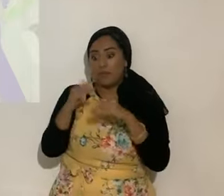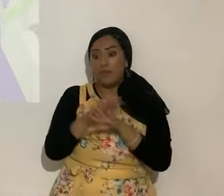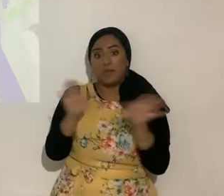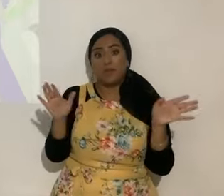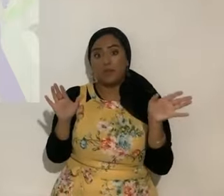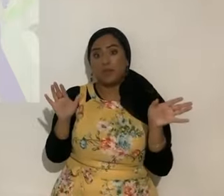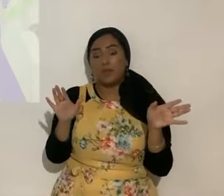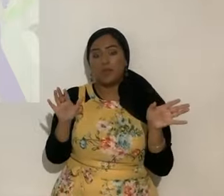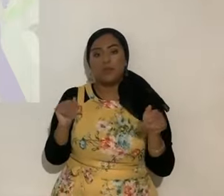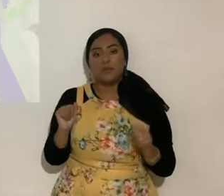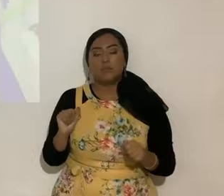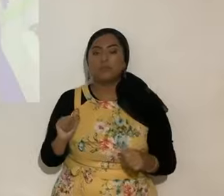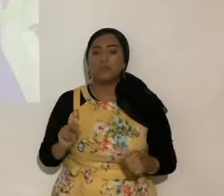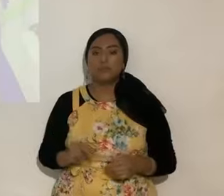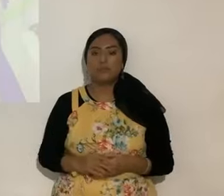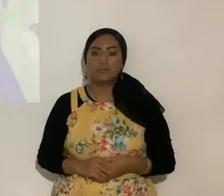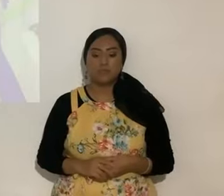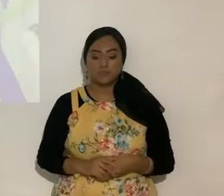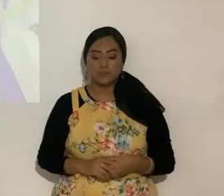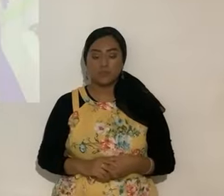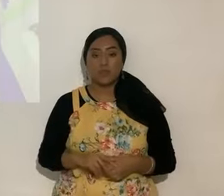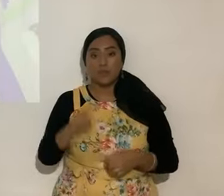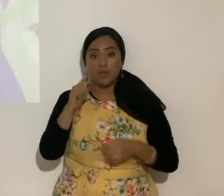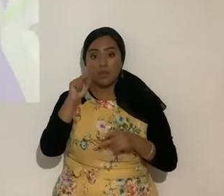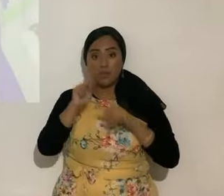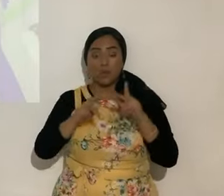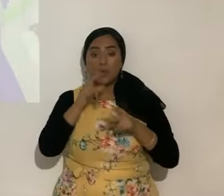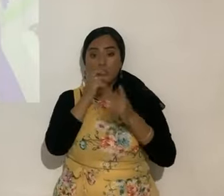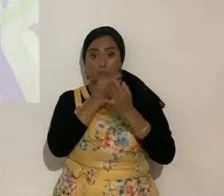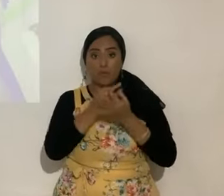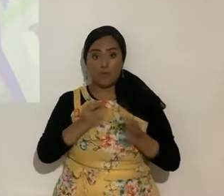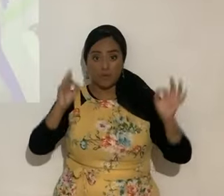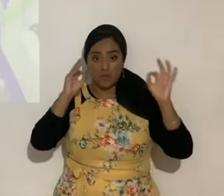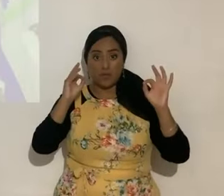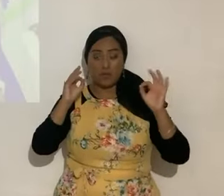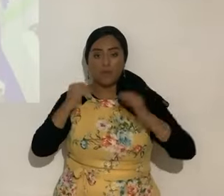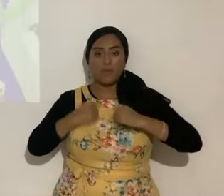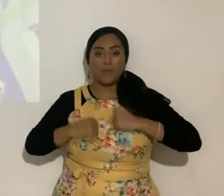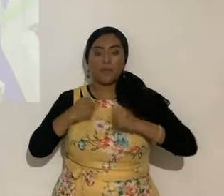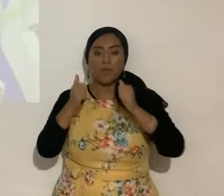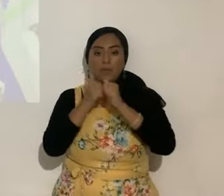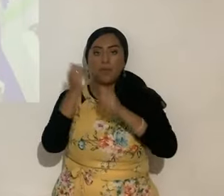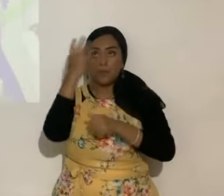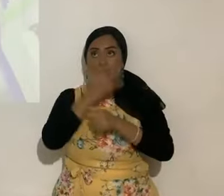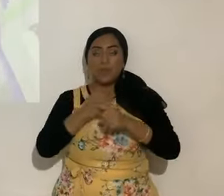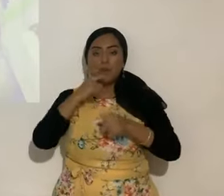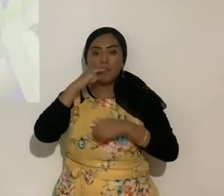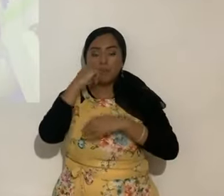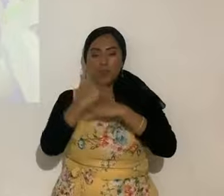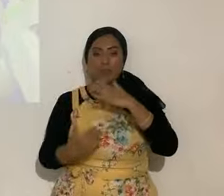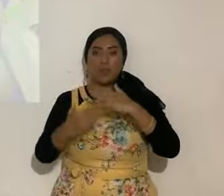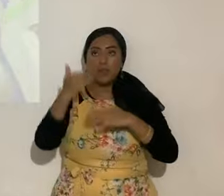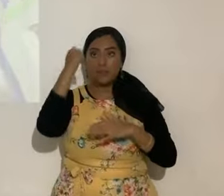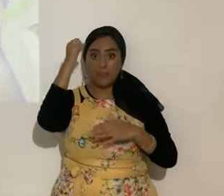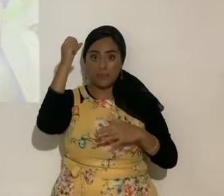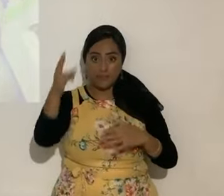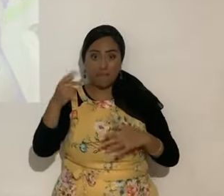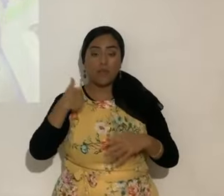inocencia, acaba ahí, porque los inocentes, lavados con la sangre bendita, Yahshua, aleluya,